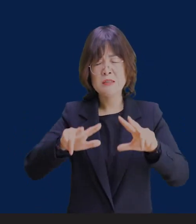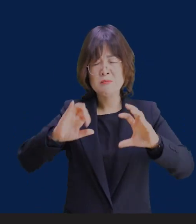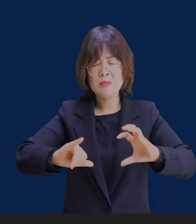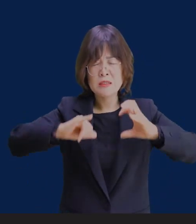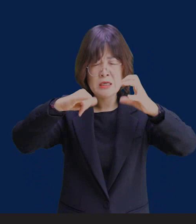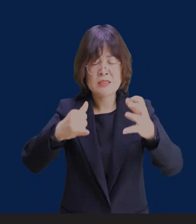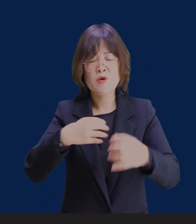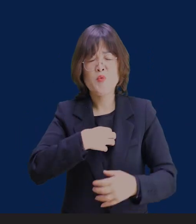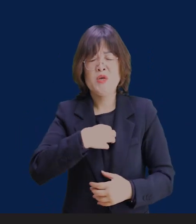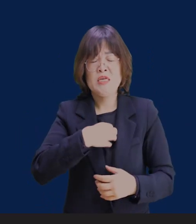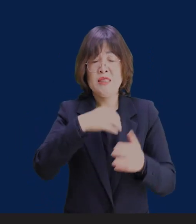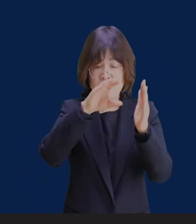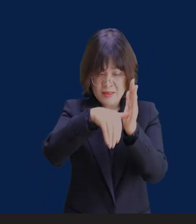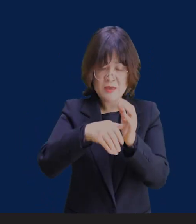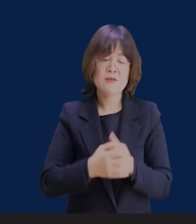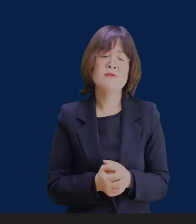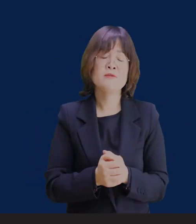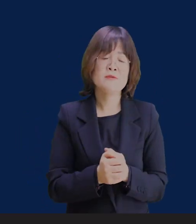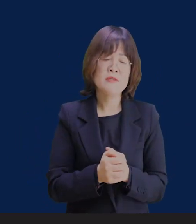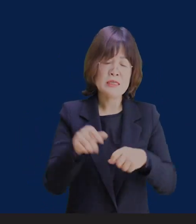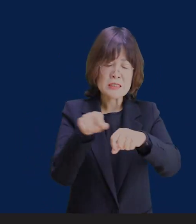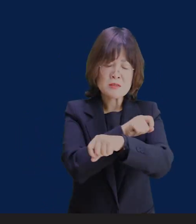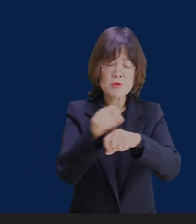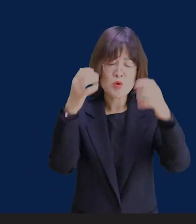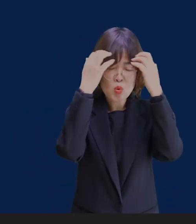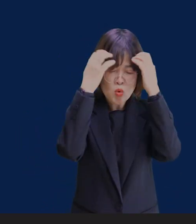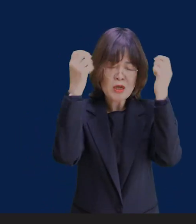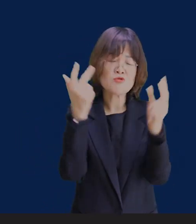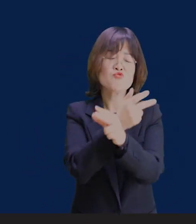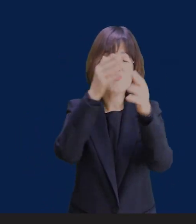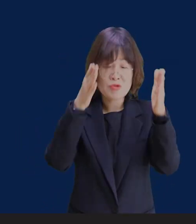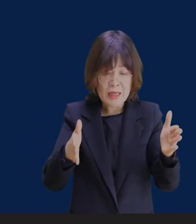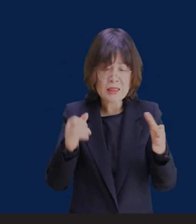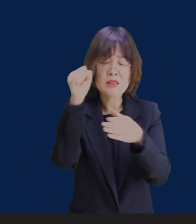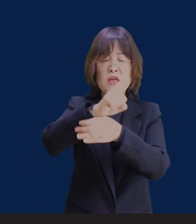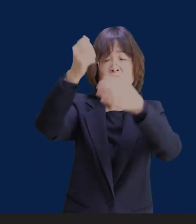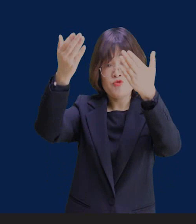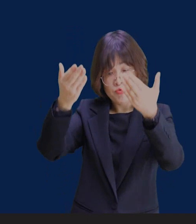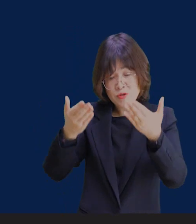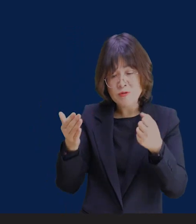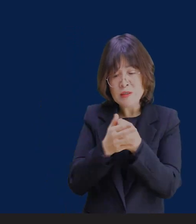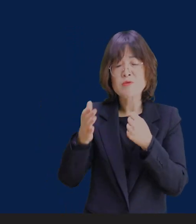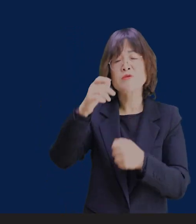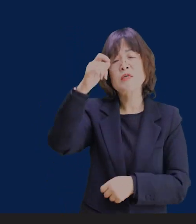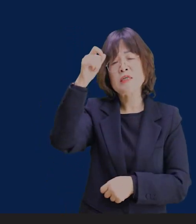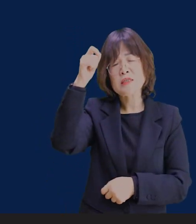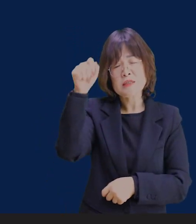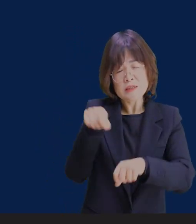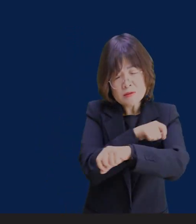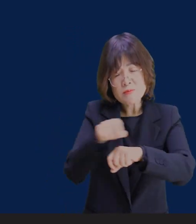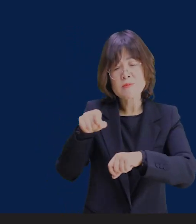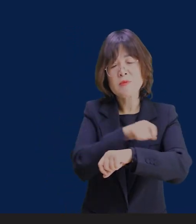코로나19로 인해서 초유의 사태가 벌어지고 있는 이때에 특별히 고난주간 허락해 주시고